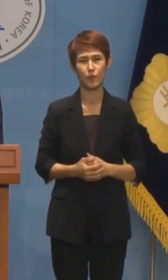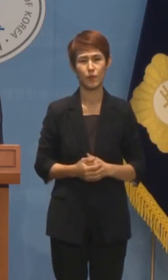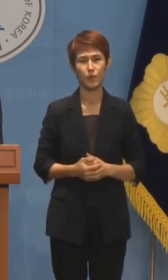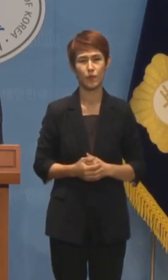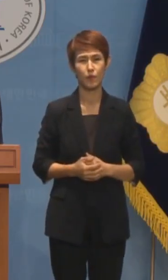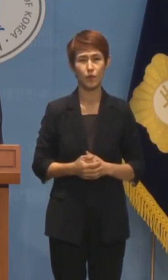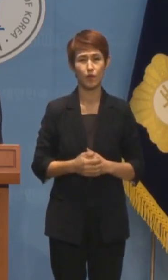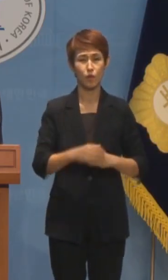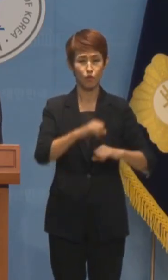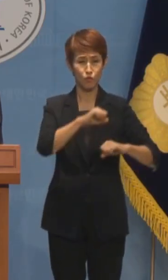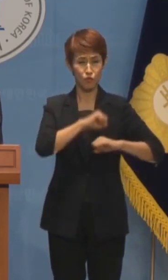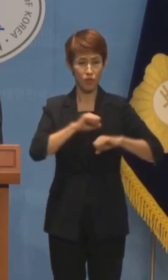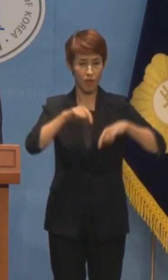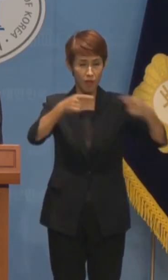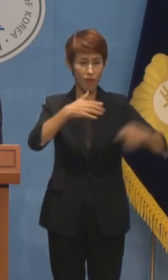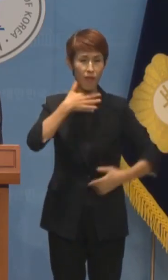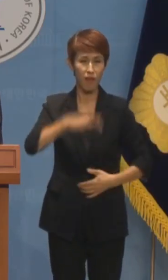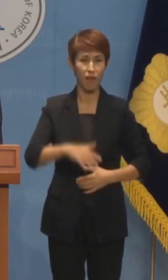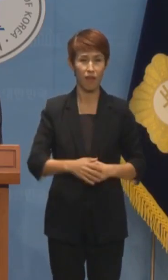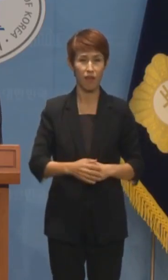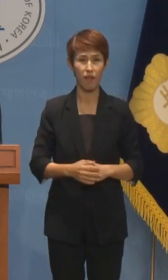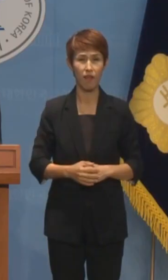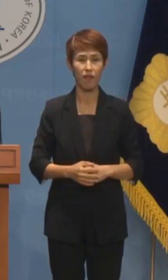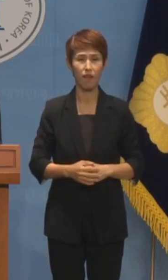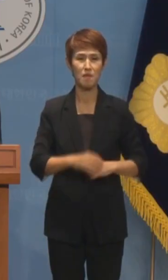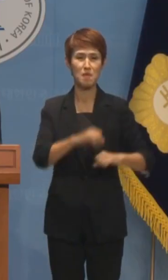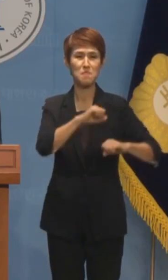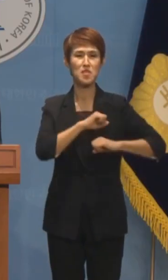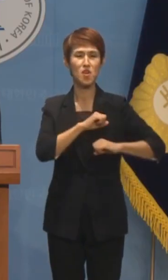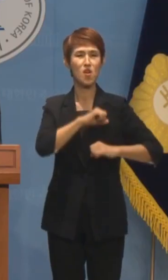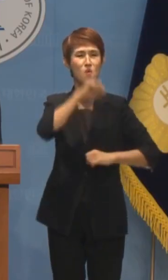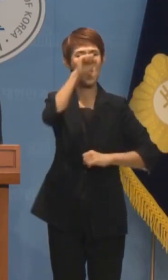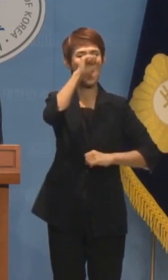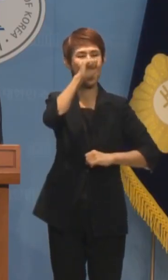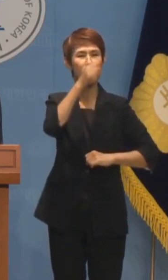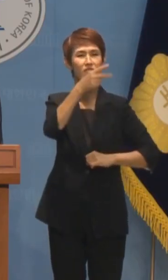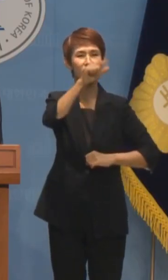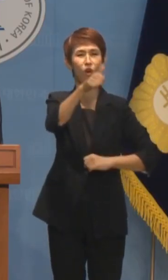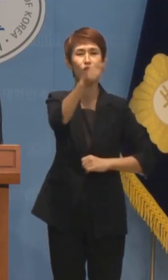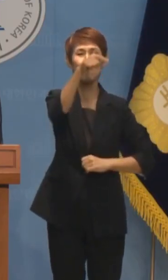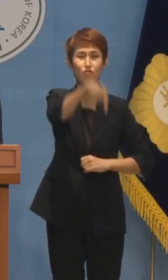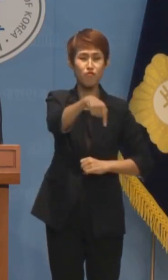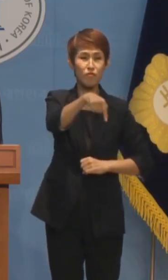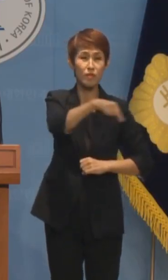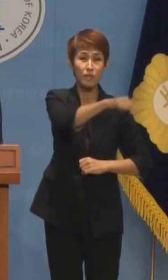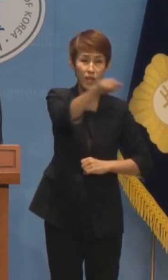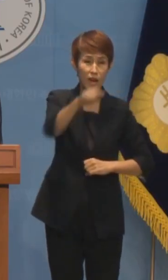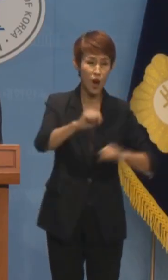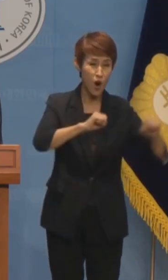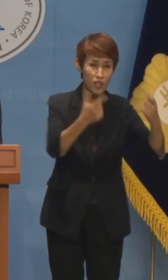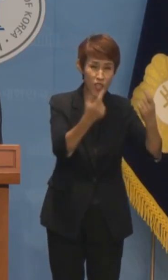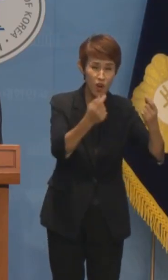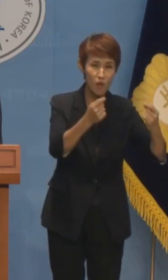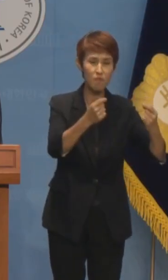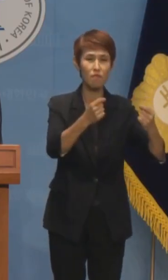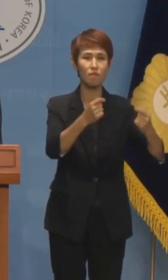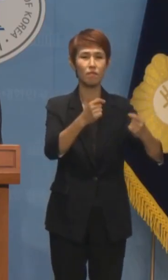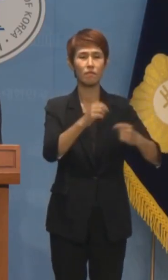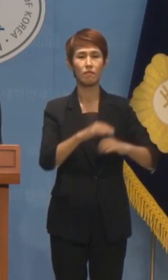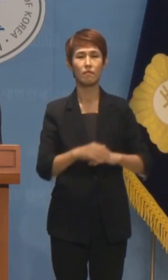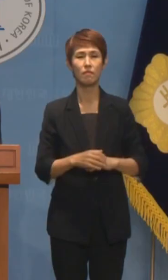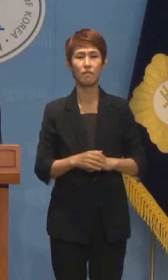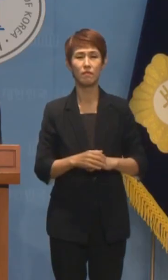군대도 가지 않았으면서 일부 밀리터리 덕후, 일명 밀떡들이나 할 법한 전투 식량 안주로